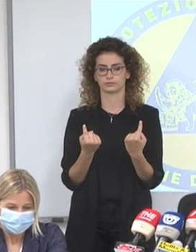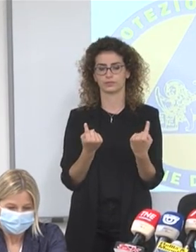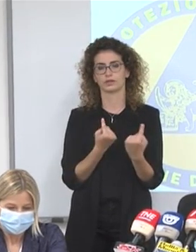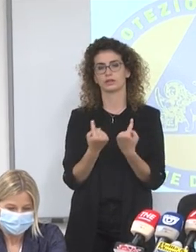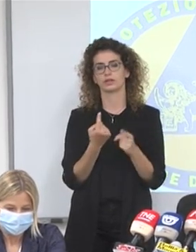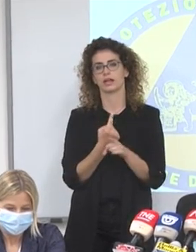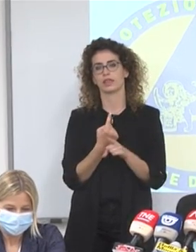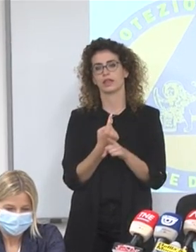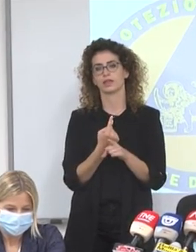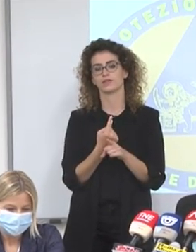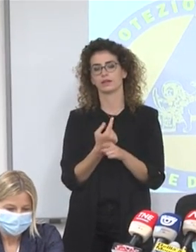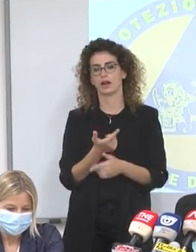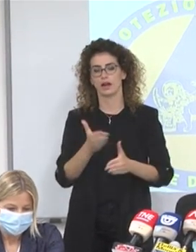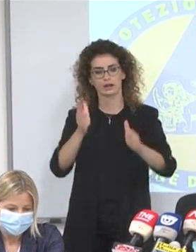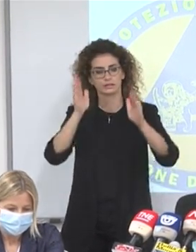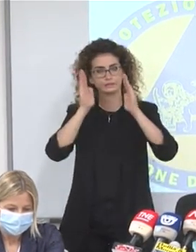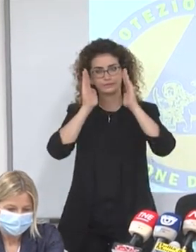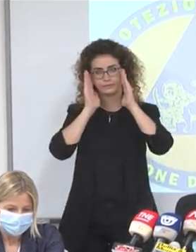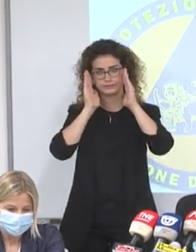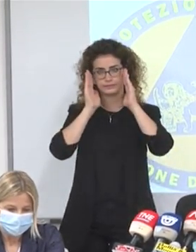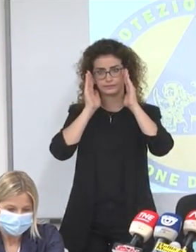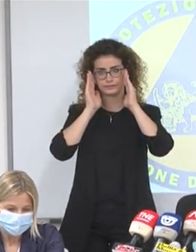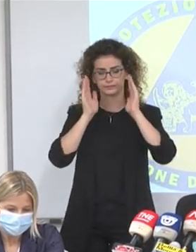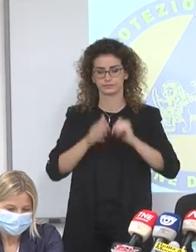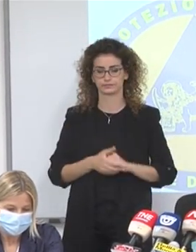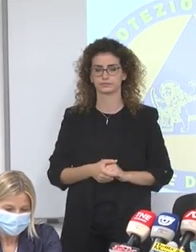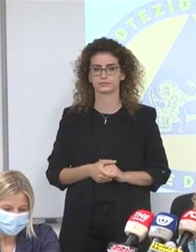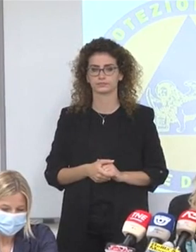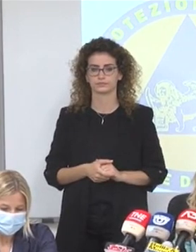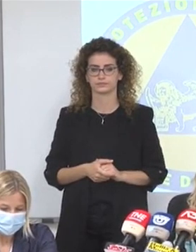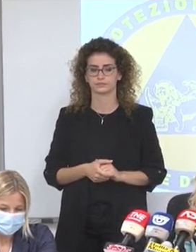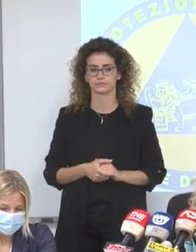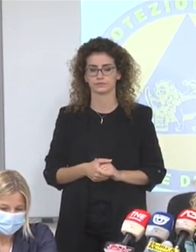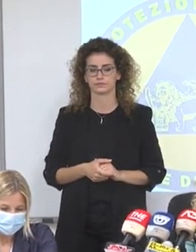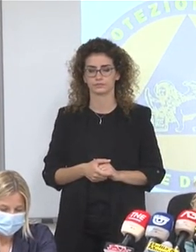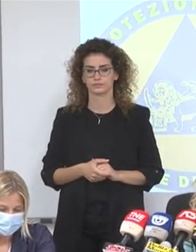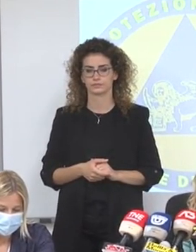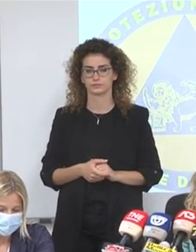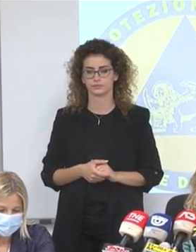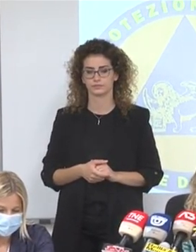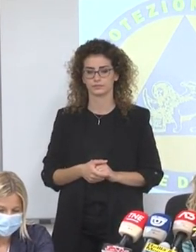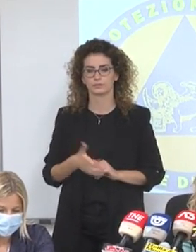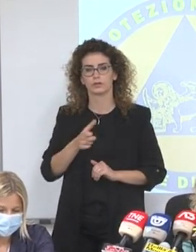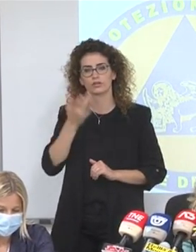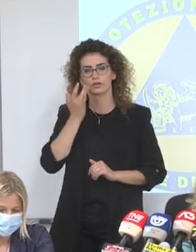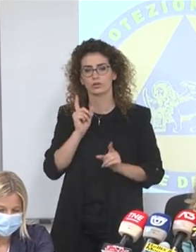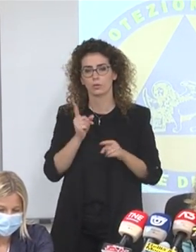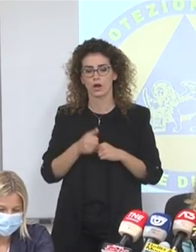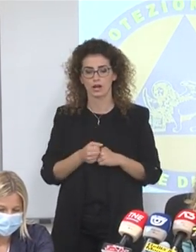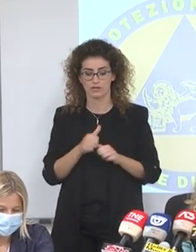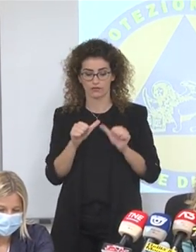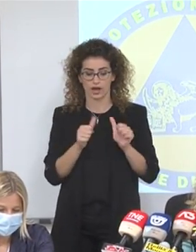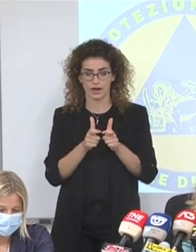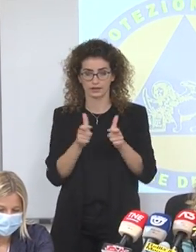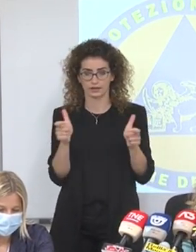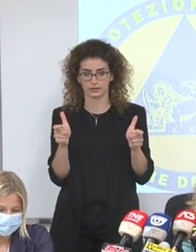dobbiamo mantenere alta la tensione per la possibile diffusione di queste che sono le nuove